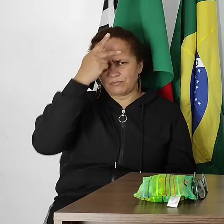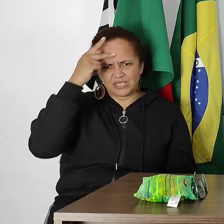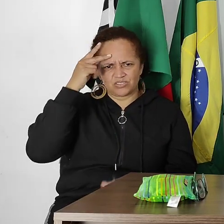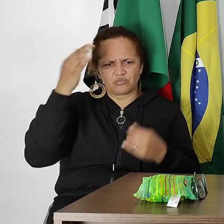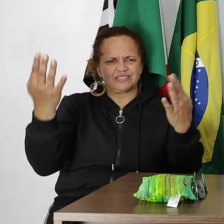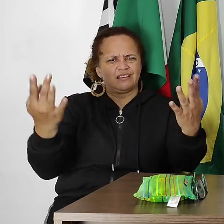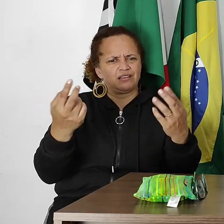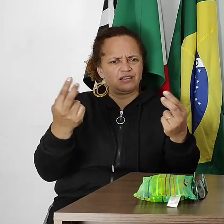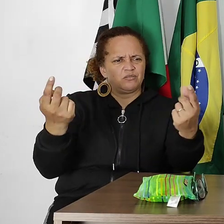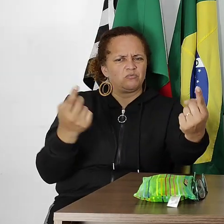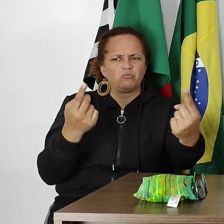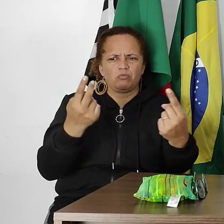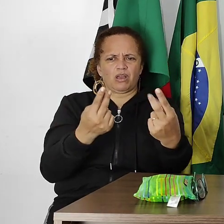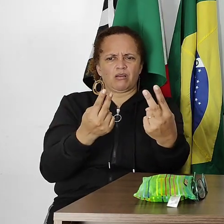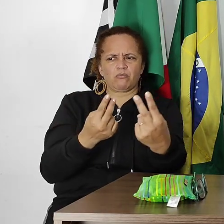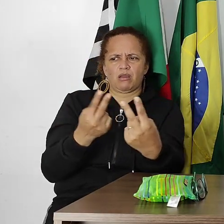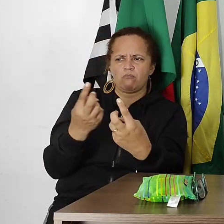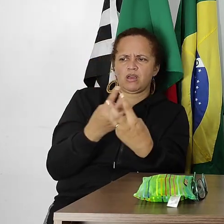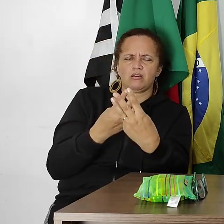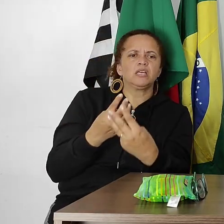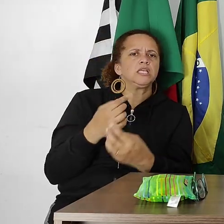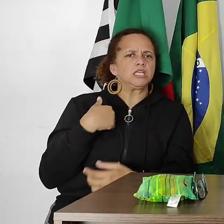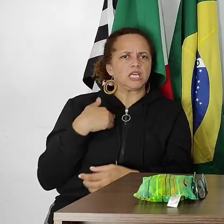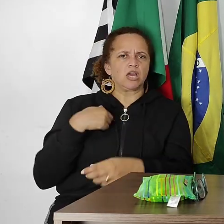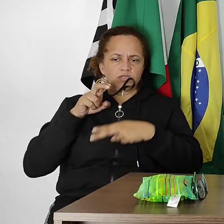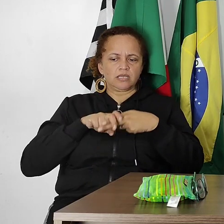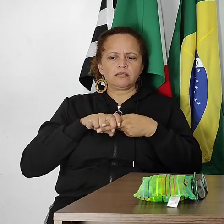homem insistindo no apelo, falando assim, olha,